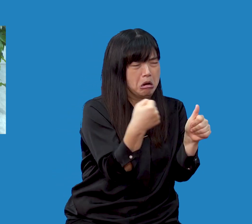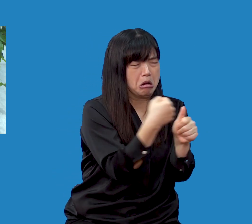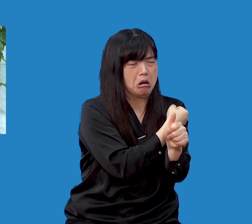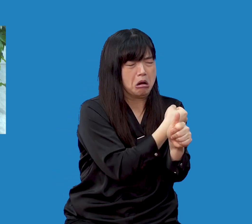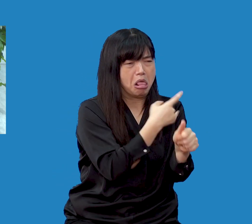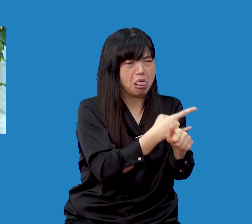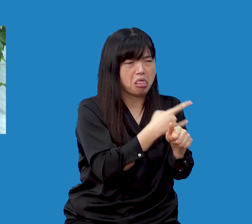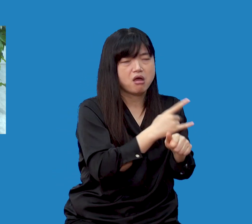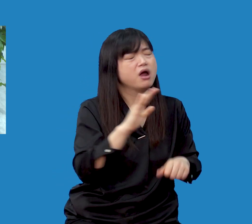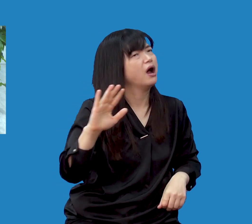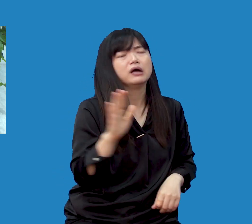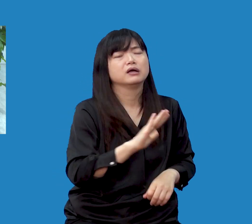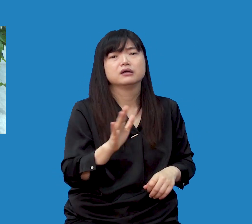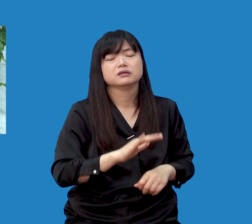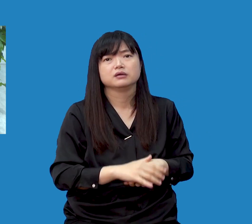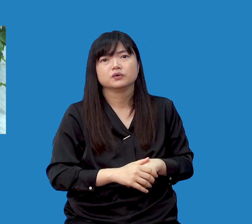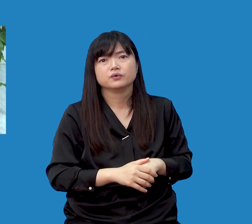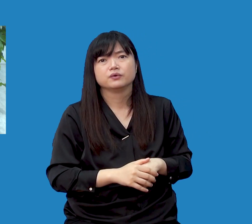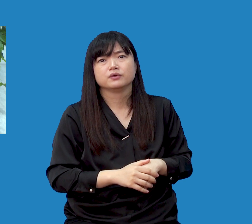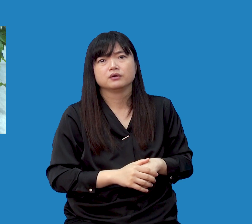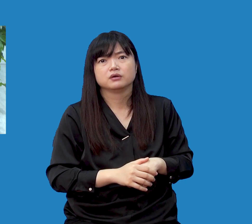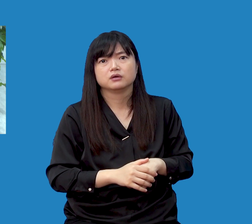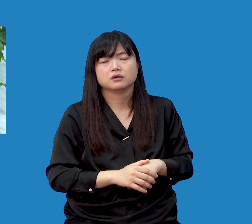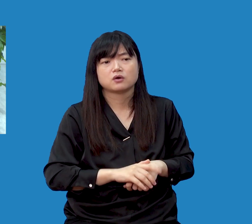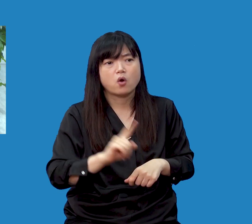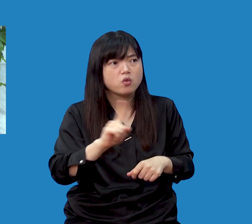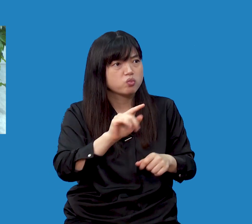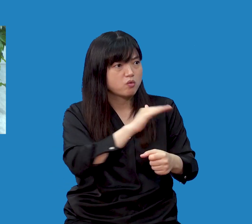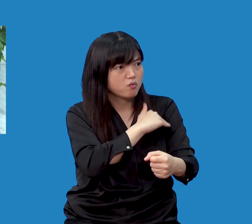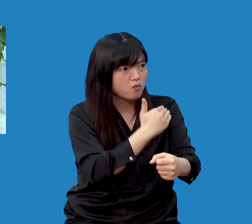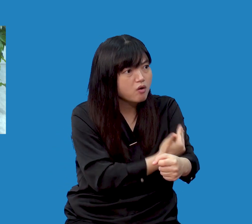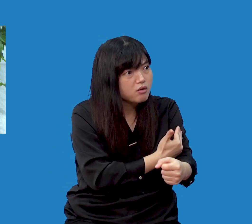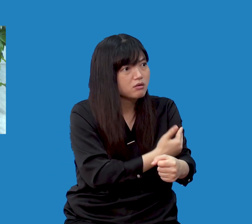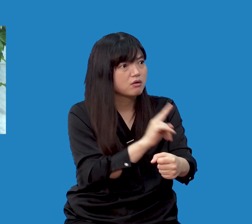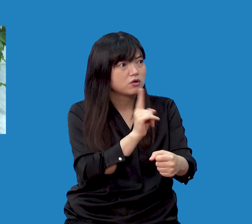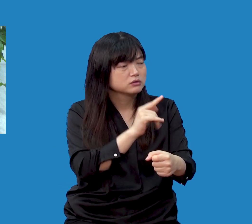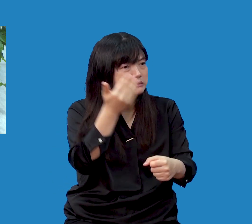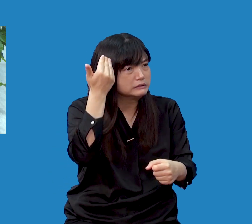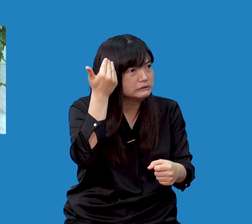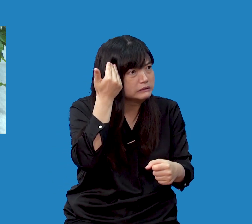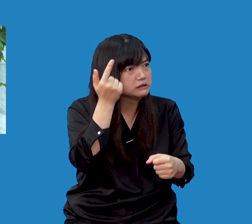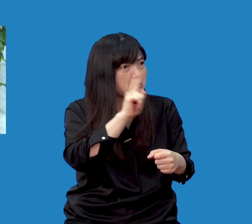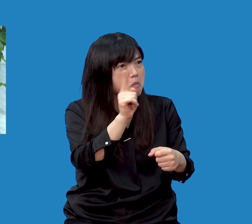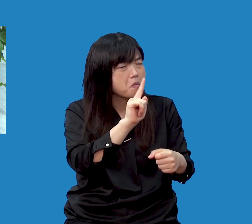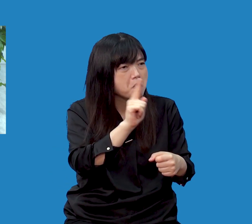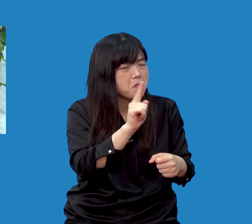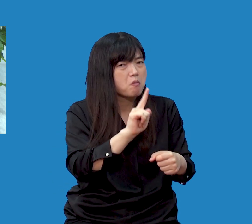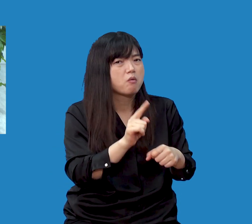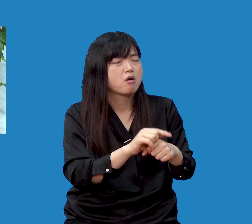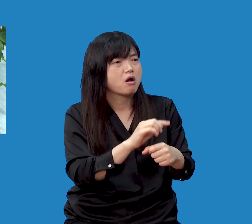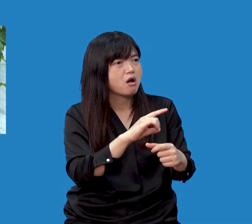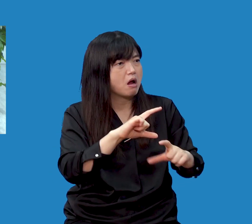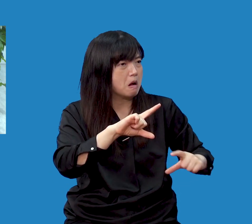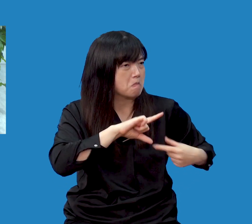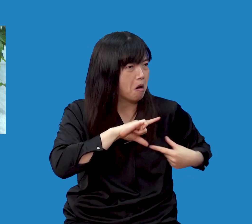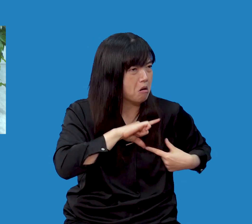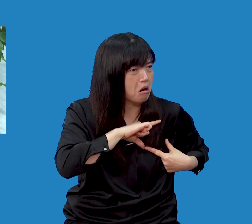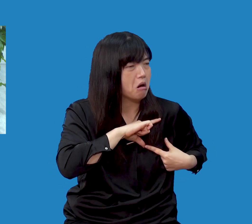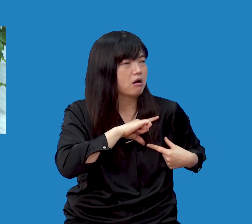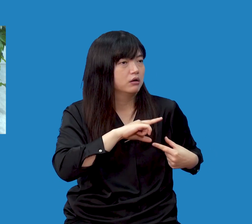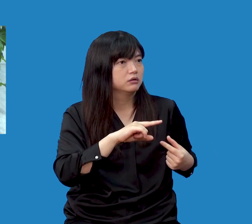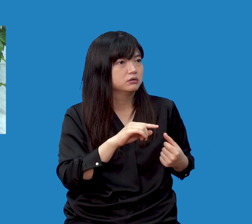않는 사람입니다. 어떤 권력의 자리, 어떤 지식의 자리, 어떤 명예의 자리에